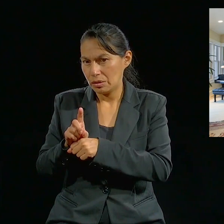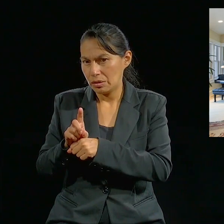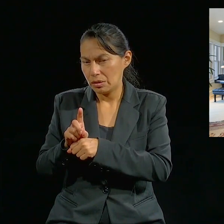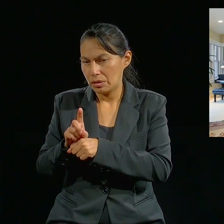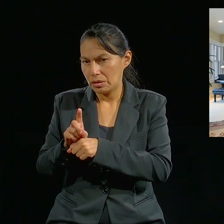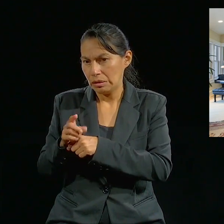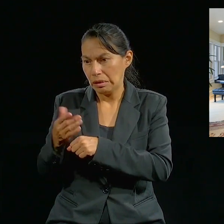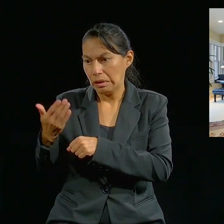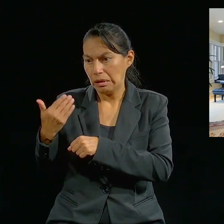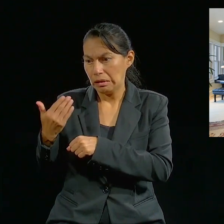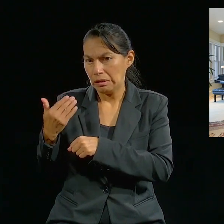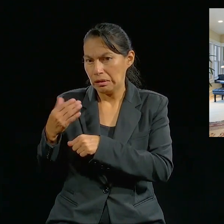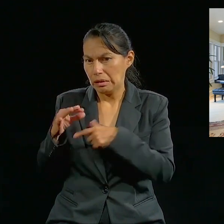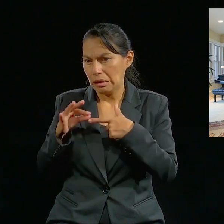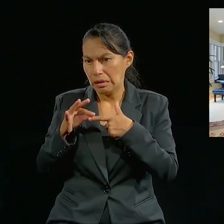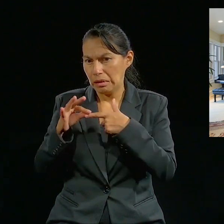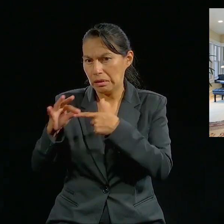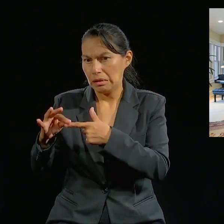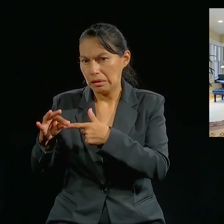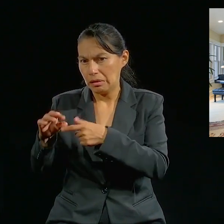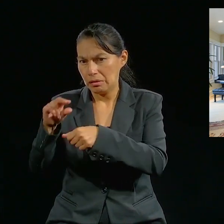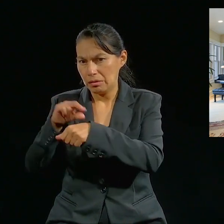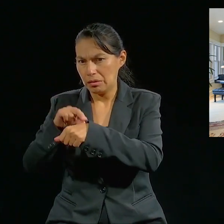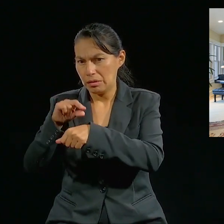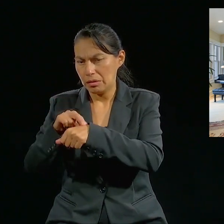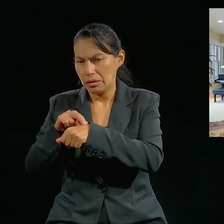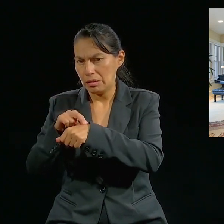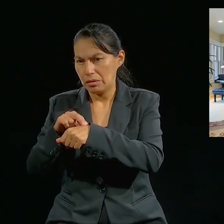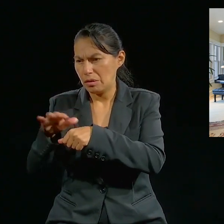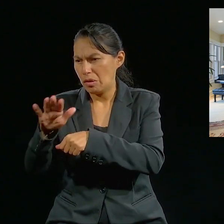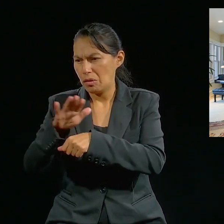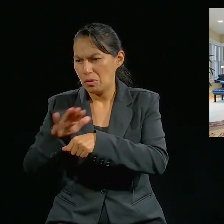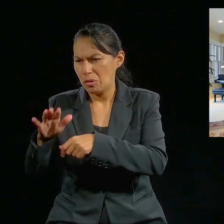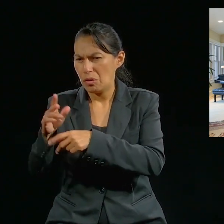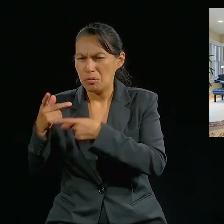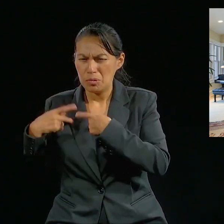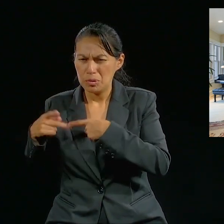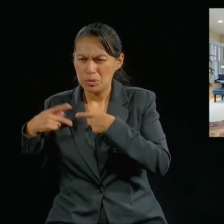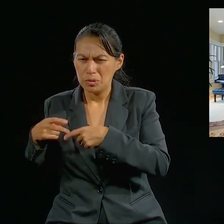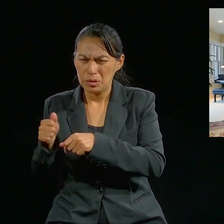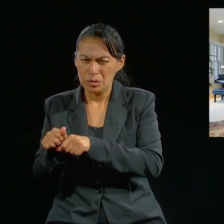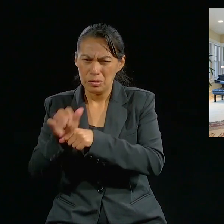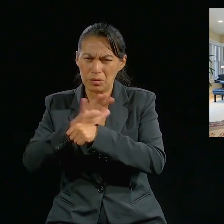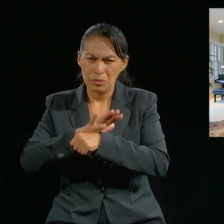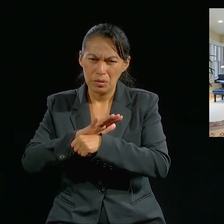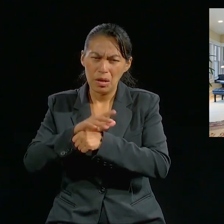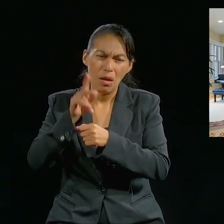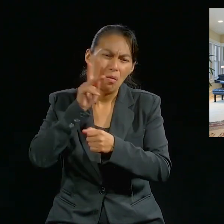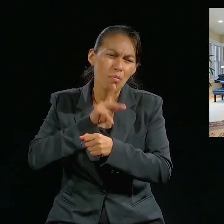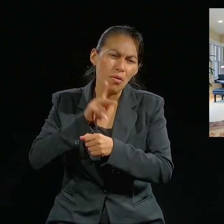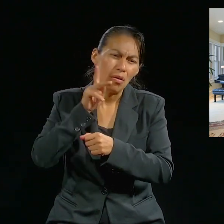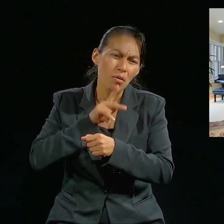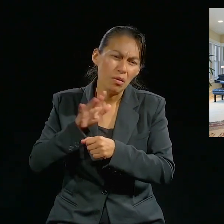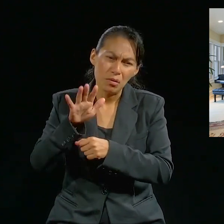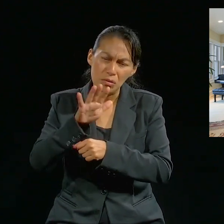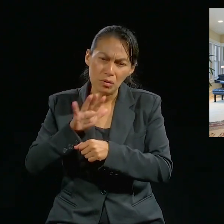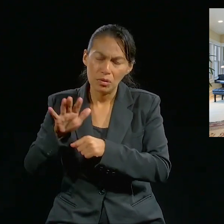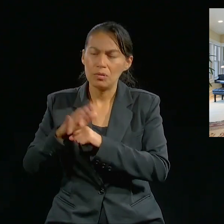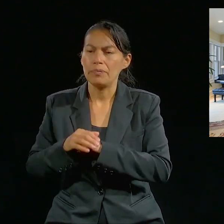aprobar la guía la guía médica para el manejo de pacientes con COVID y los medicamentos que estaban probando